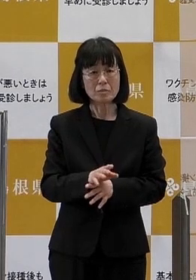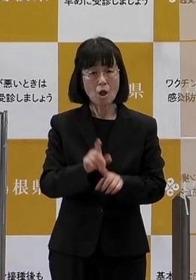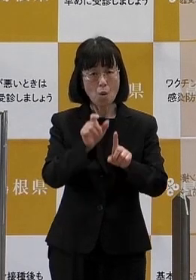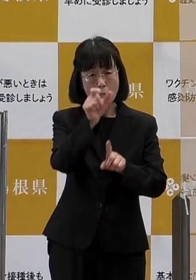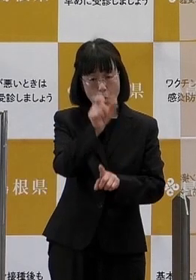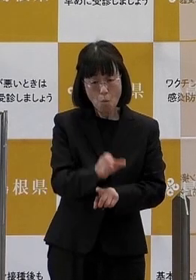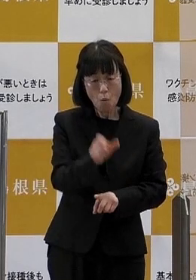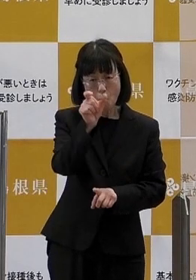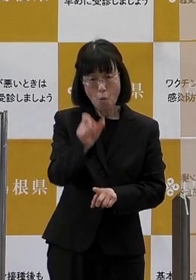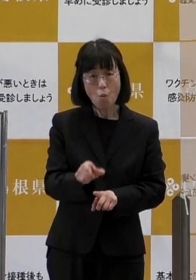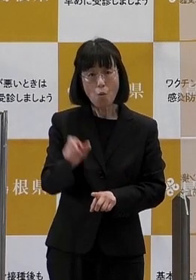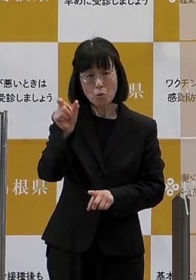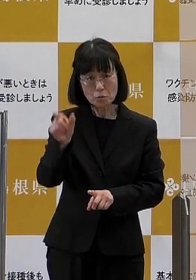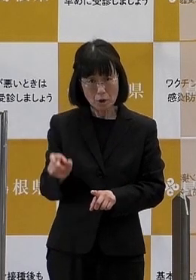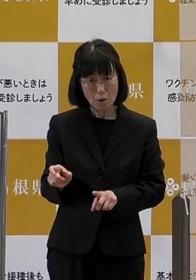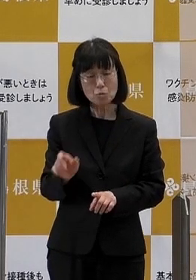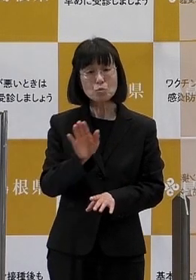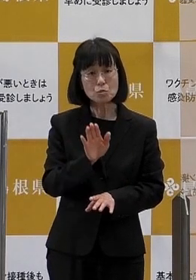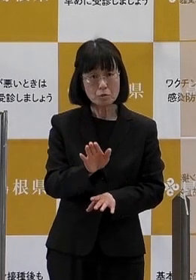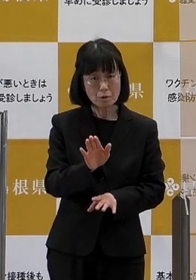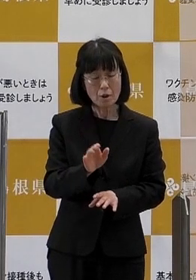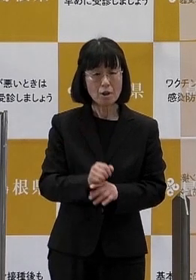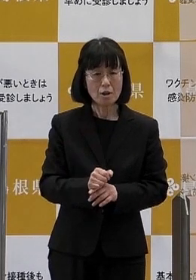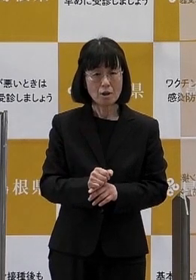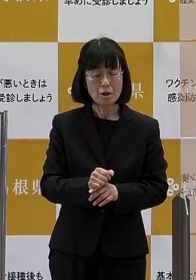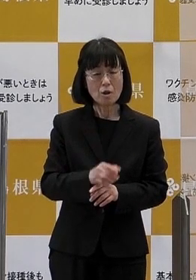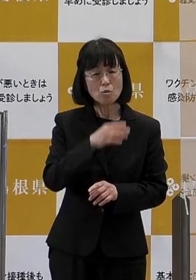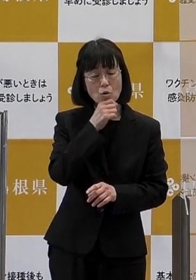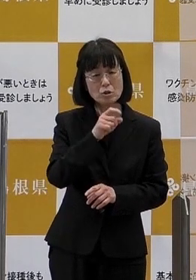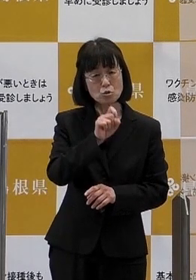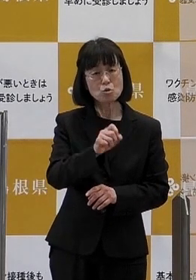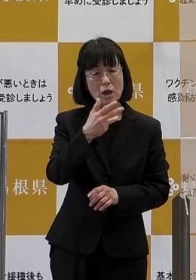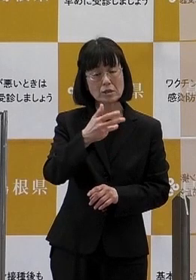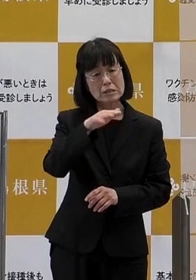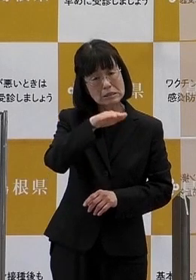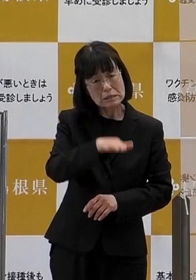フで、棒グラフのところで、大きく18歳以下と、